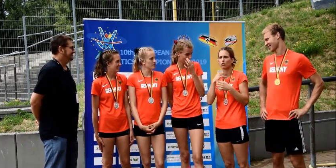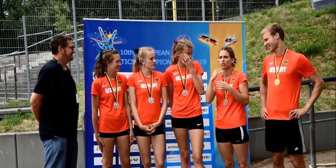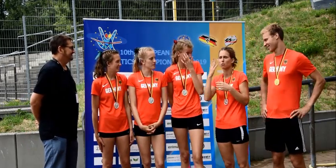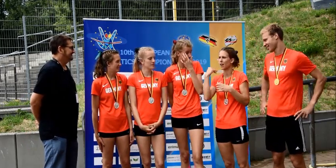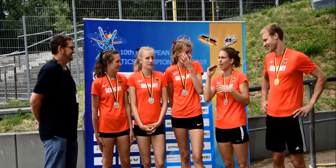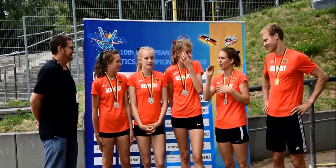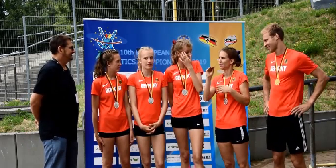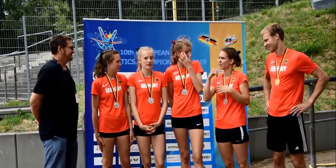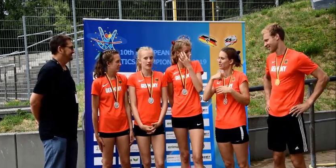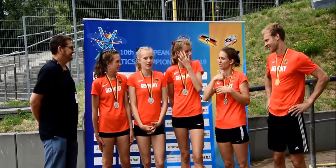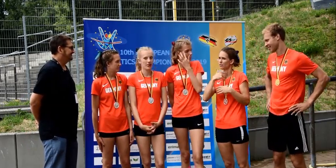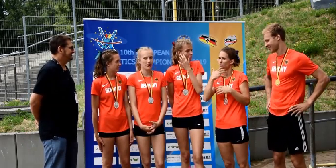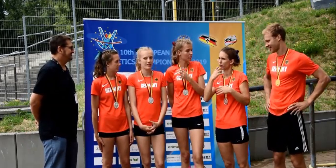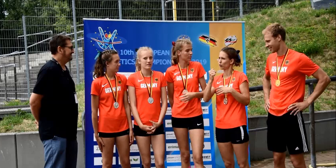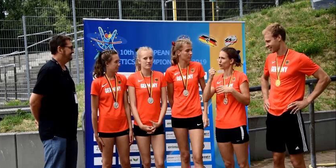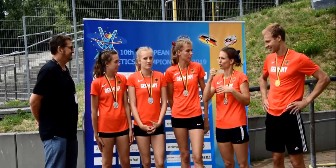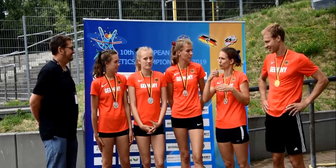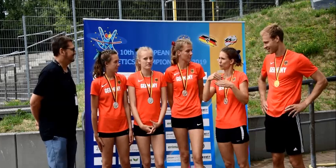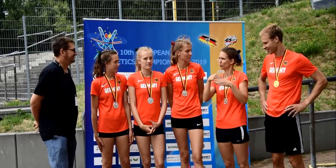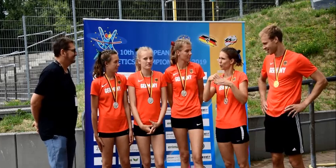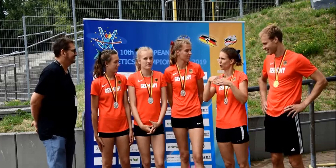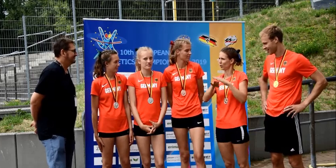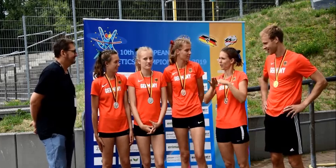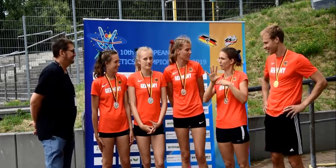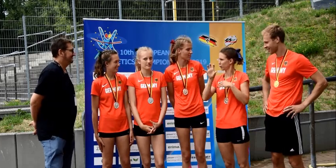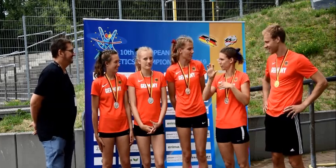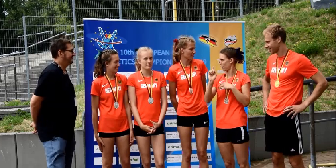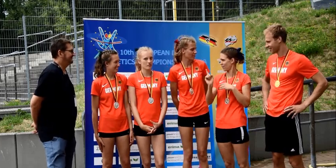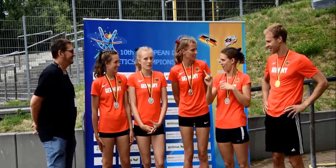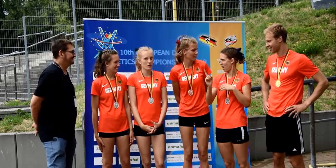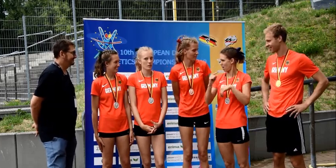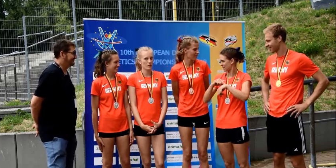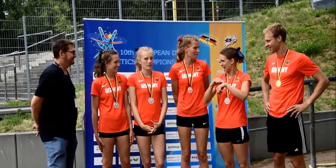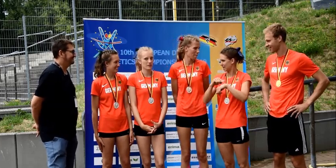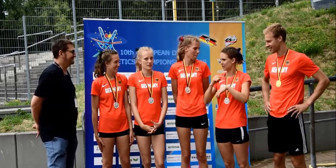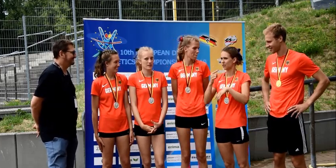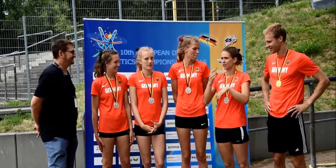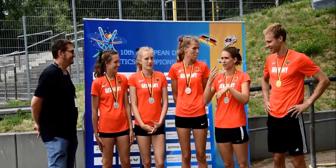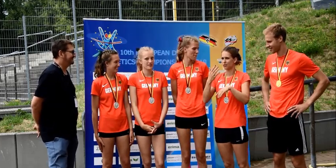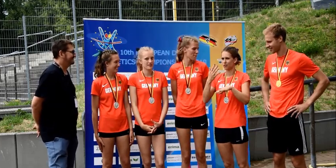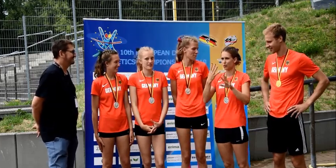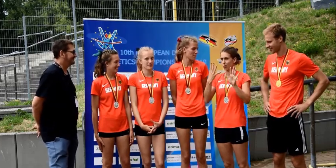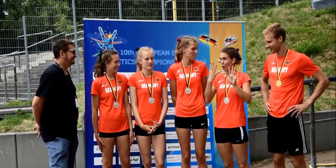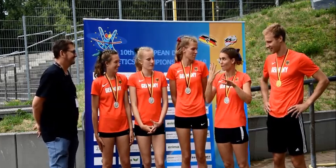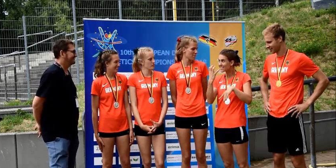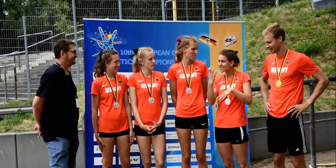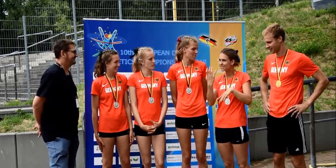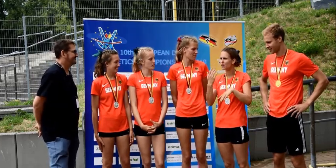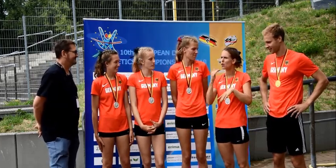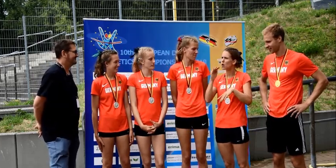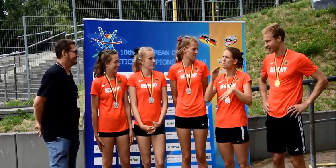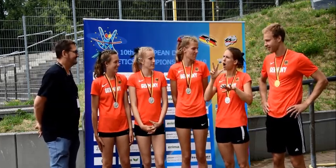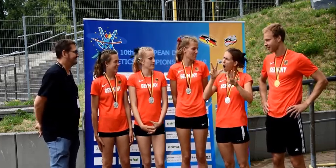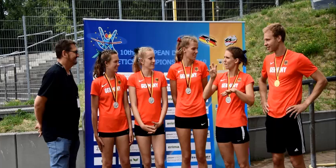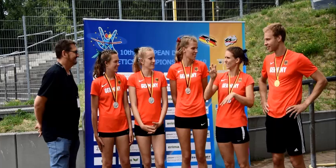Morgen hatte ich schon mal überlegt, ne, ich möchte unter 50 laufen, unter 50 Sekunden, 49